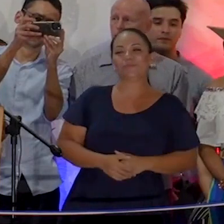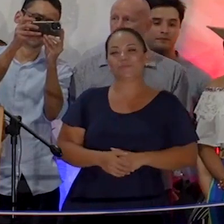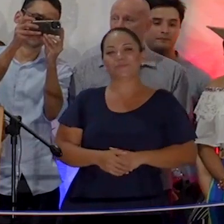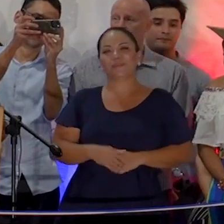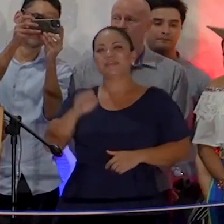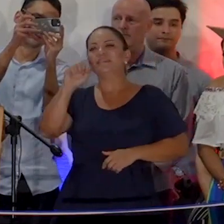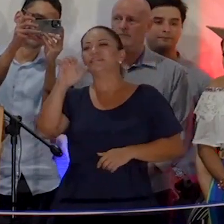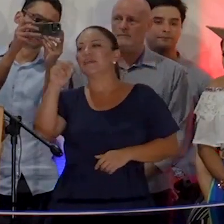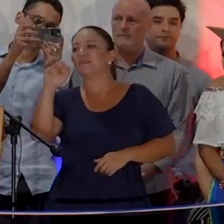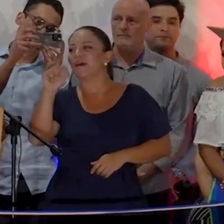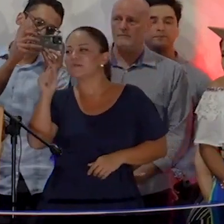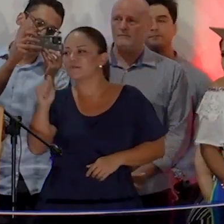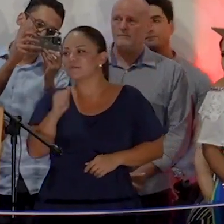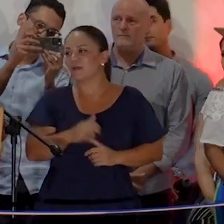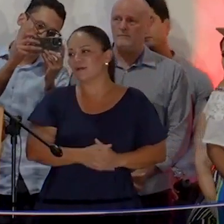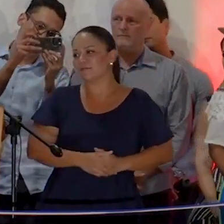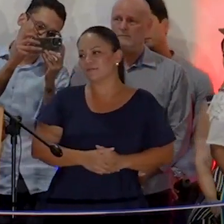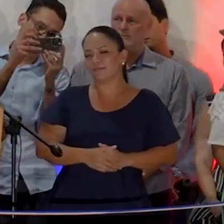SENASA.